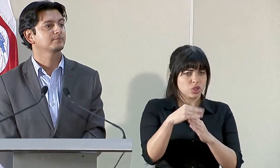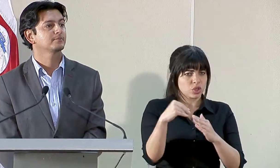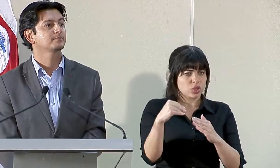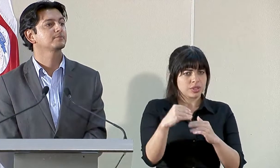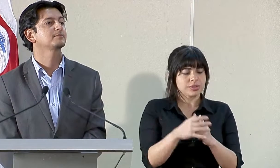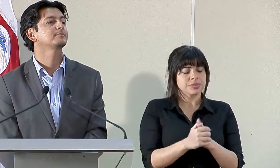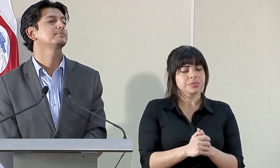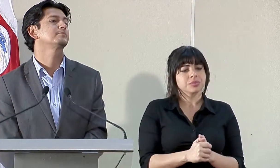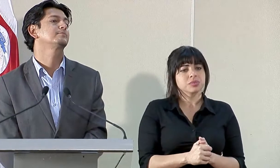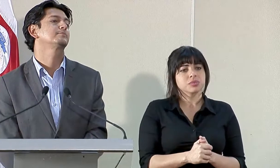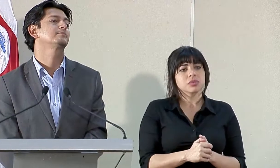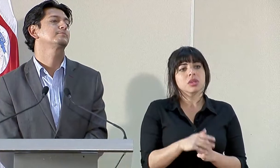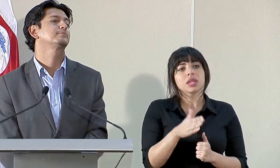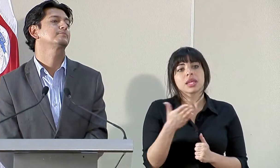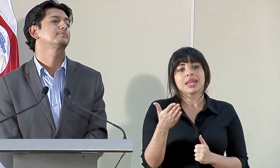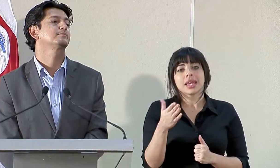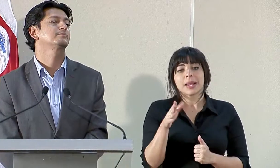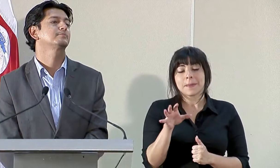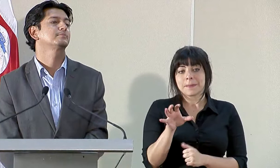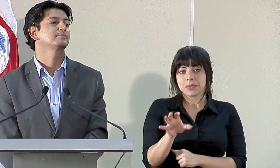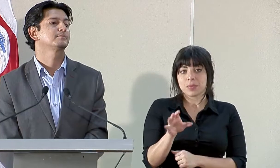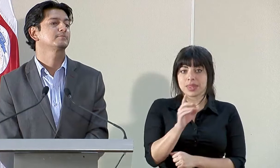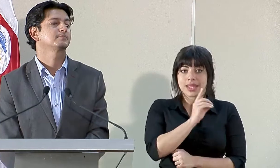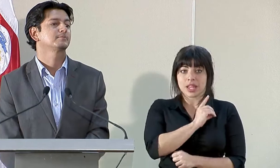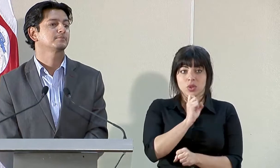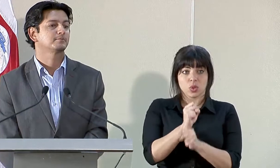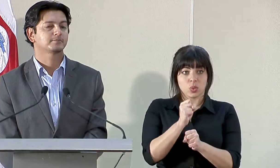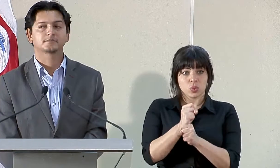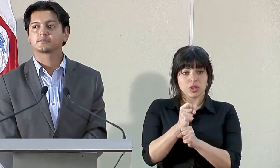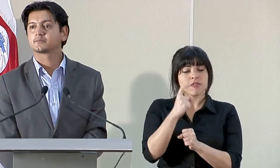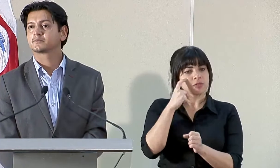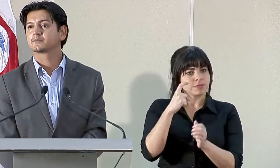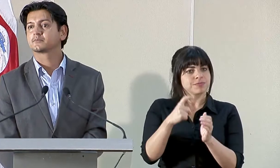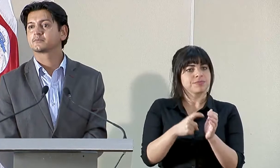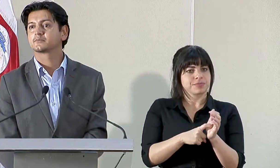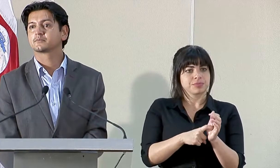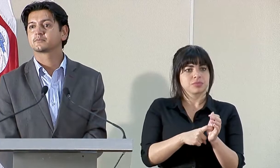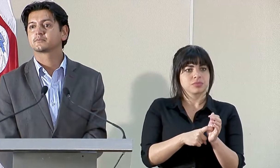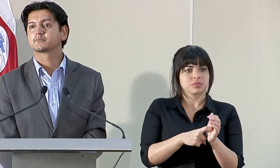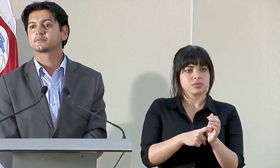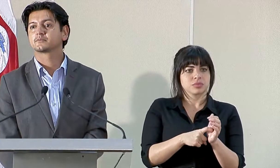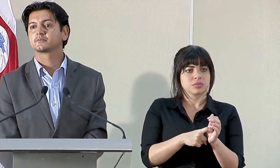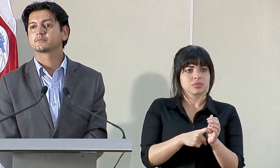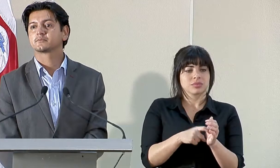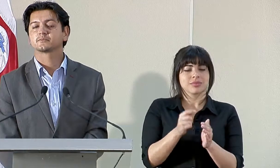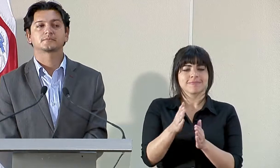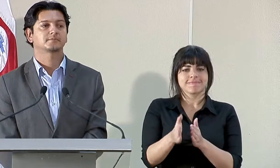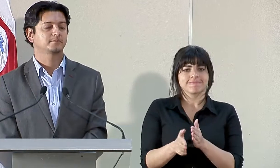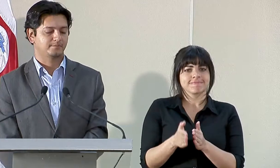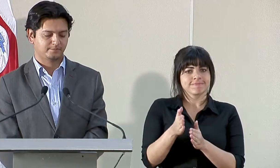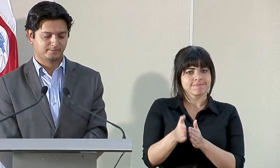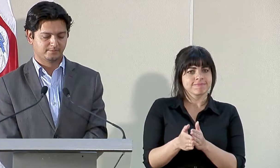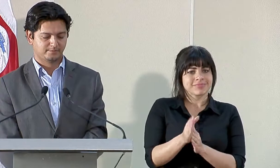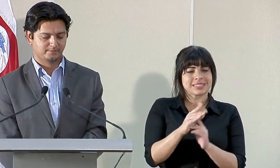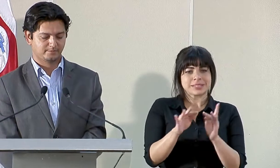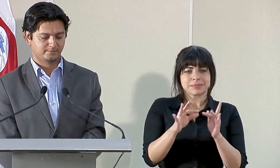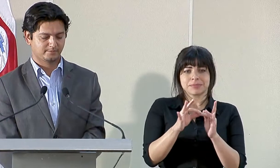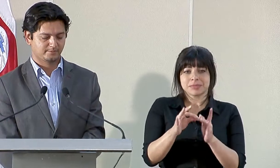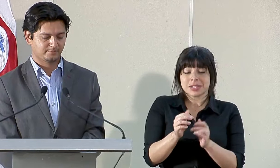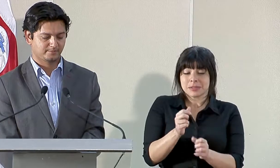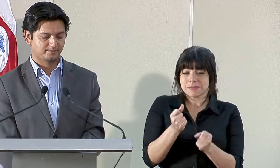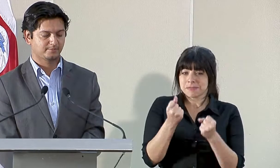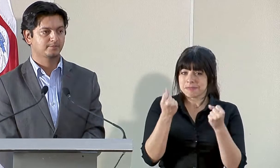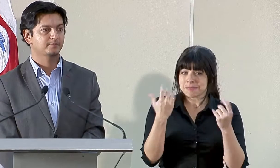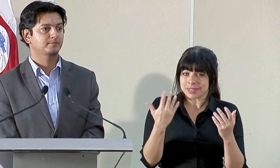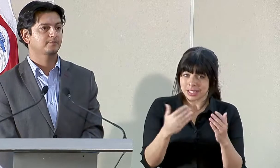dólares, que el propio director ejecutivo reconoce lentitud, y sobre los